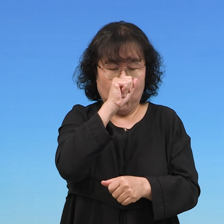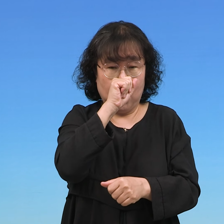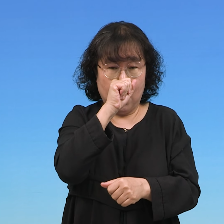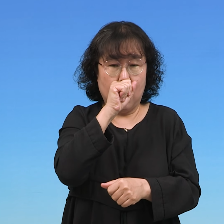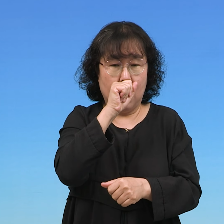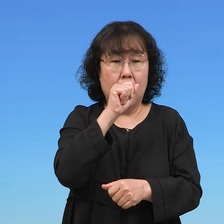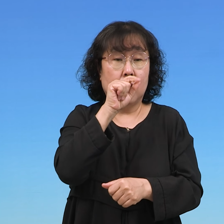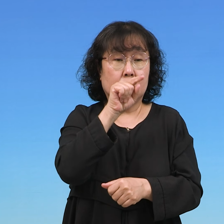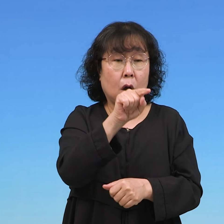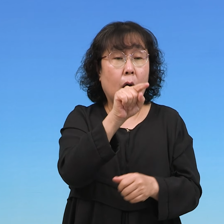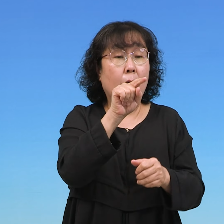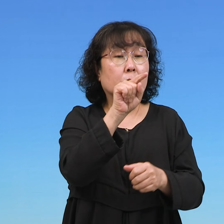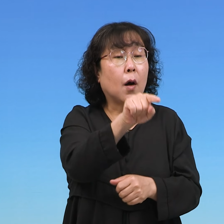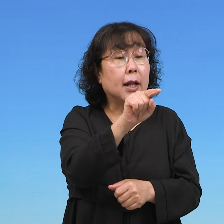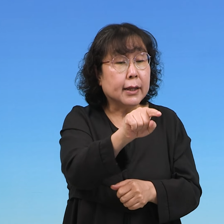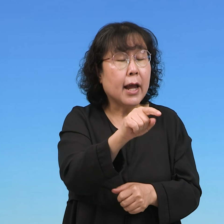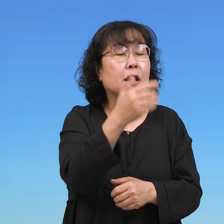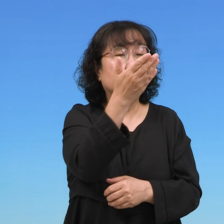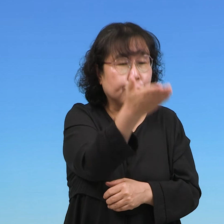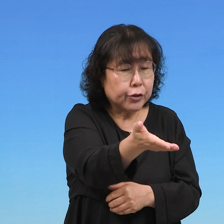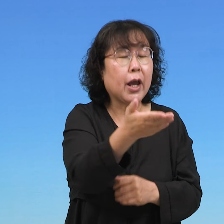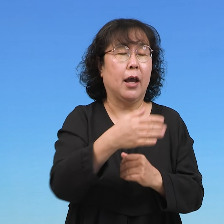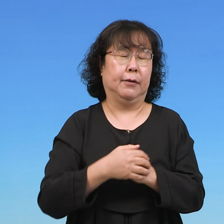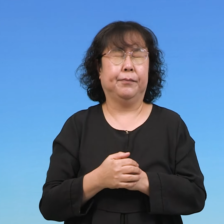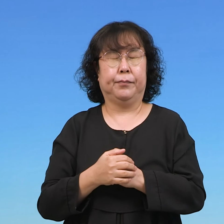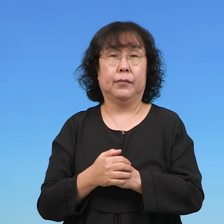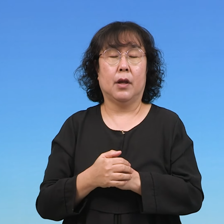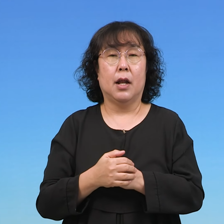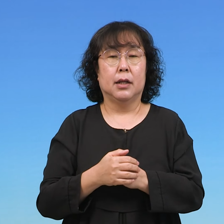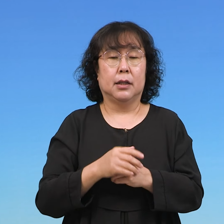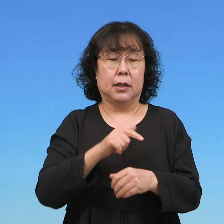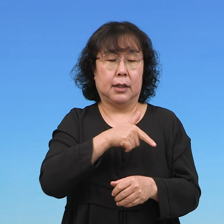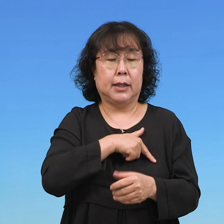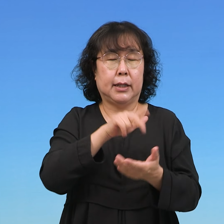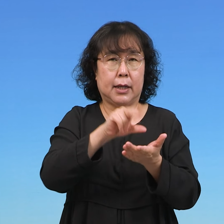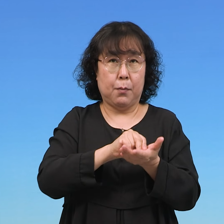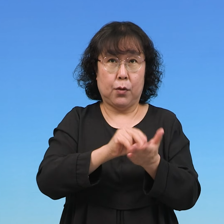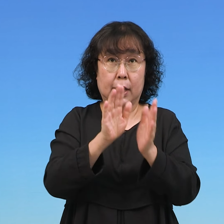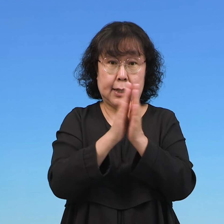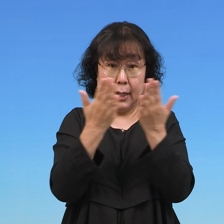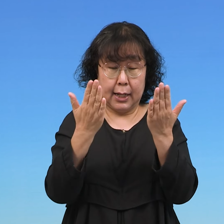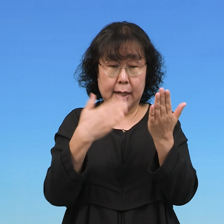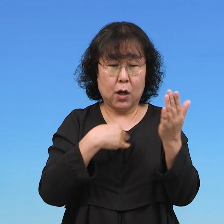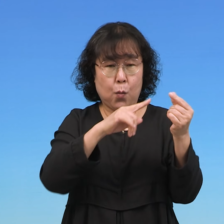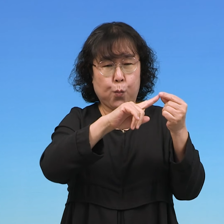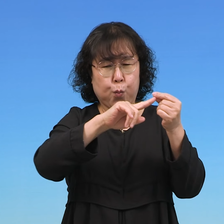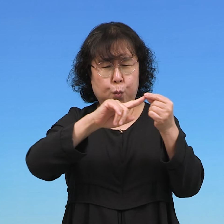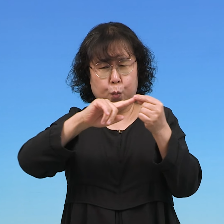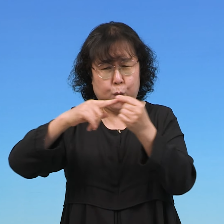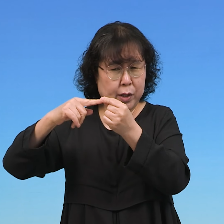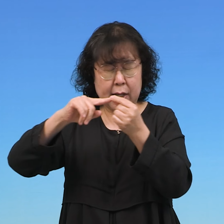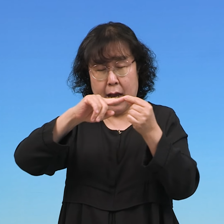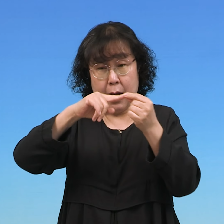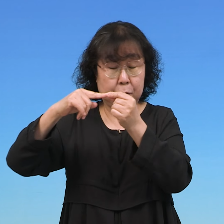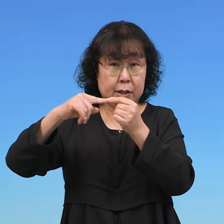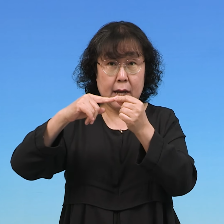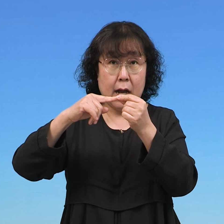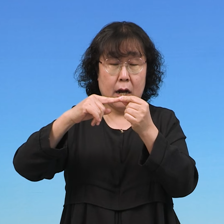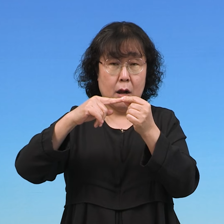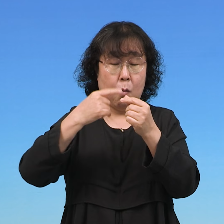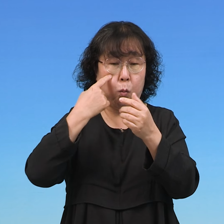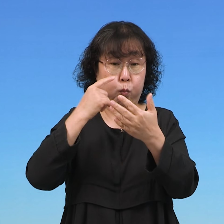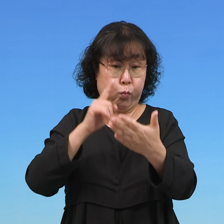이런 제목의 책을 구입했더니 제 눈에 가장 먼저 들어왔던 문장이 있습니다. 이게